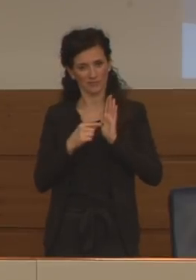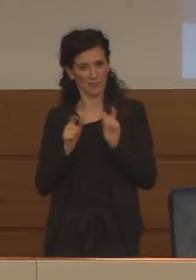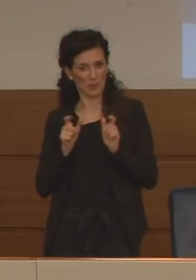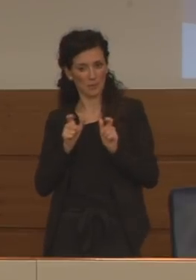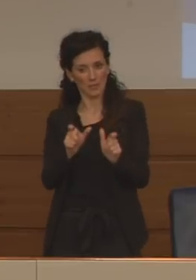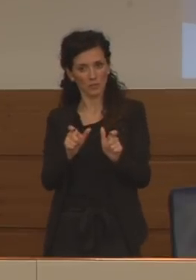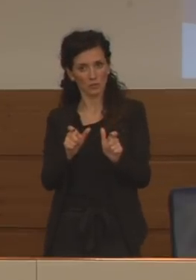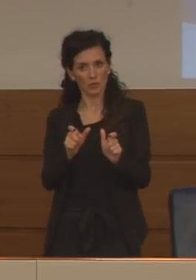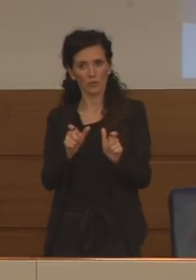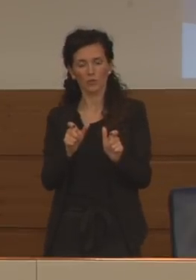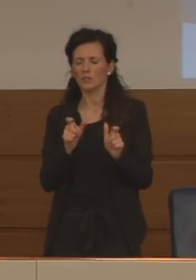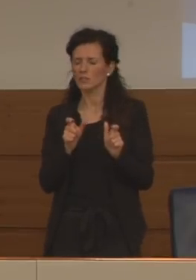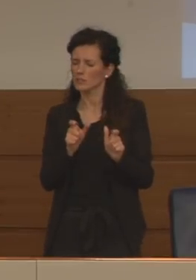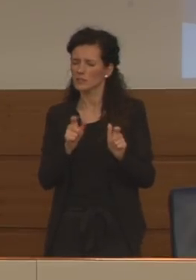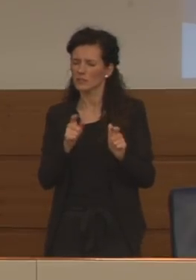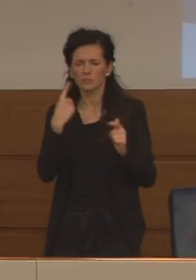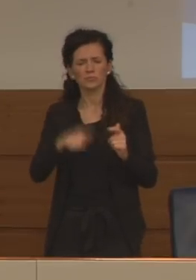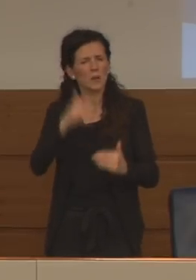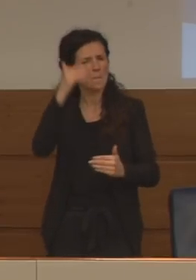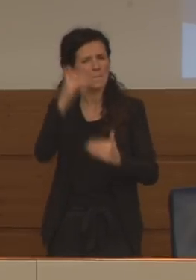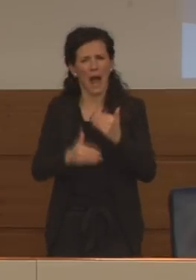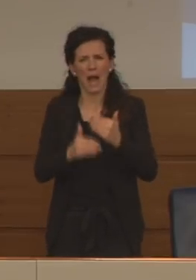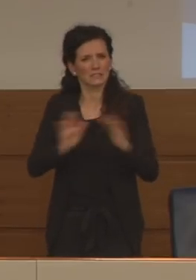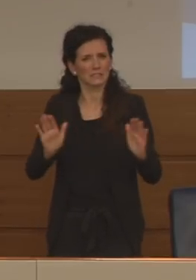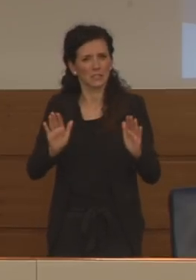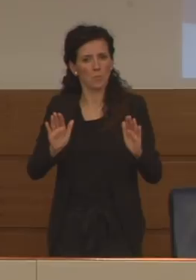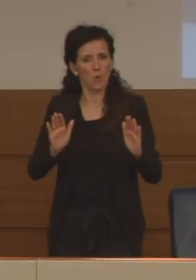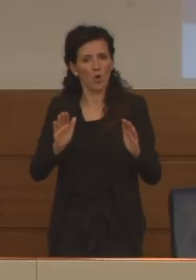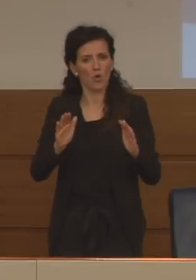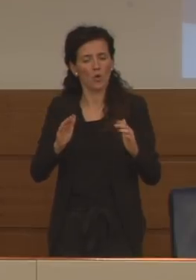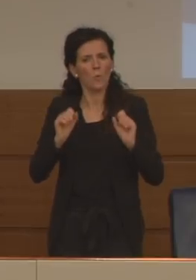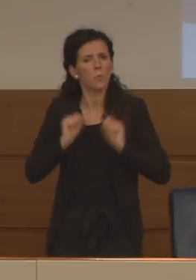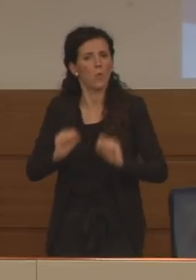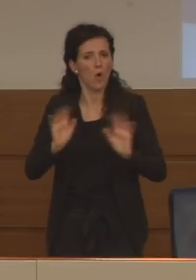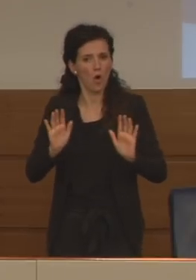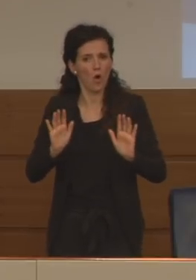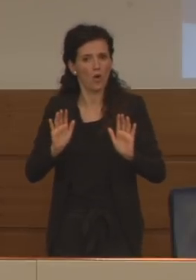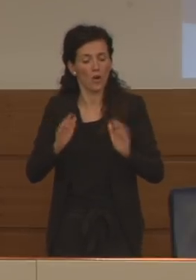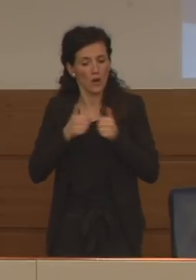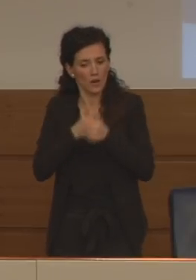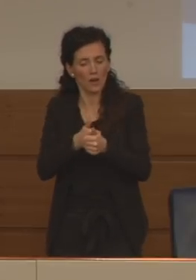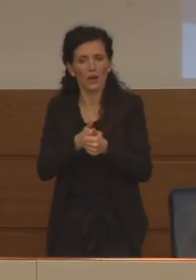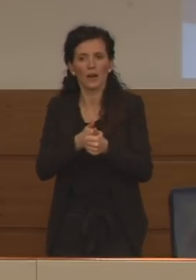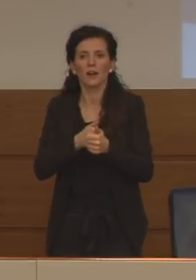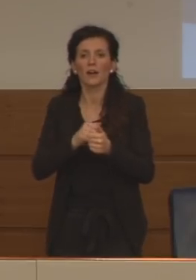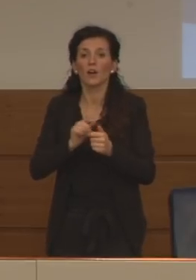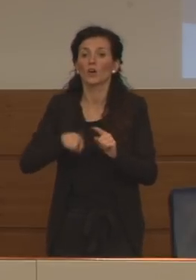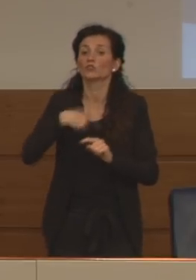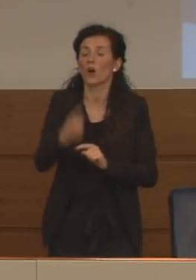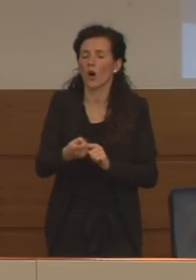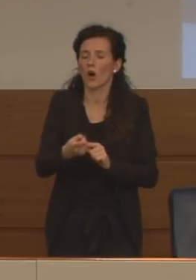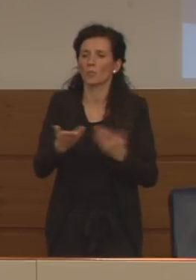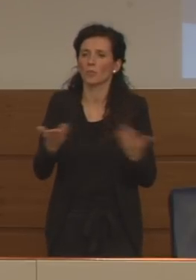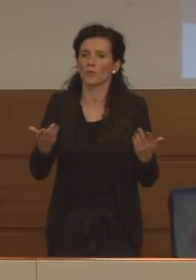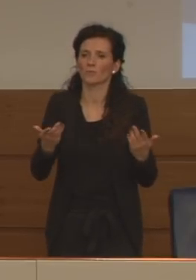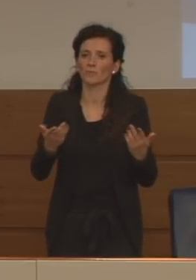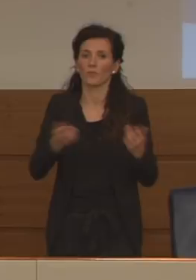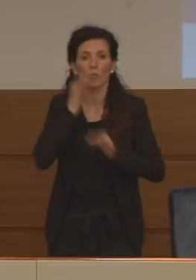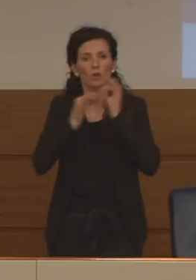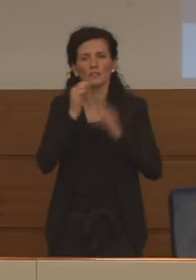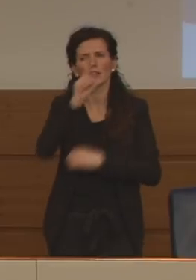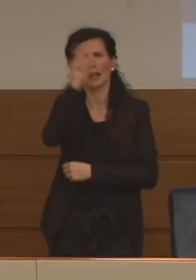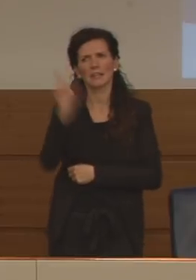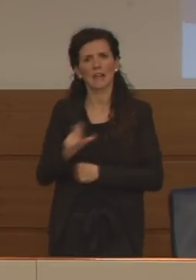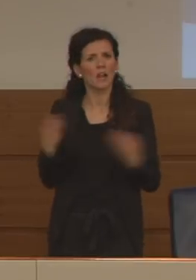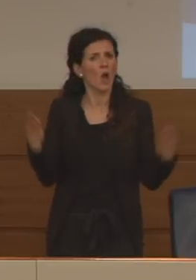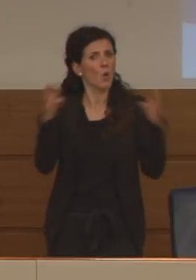massime che si potevano adottare poi dopo di che verrebbe la chiusura totale del paese ma mi